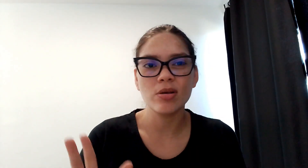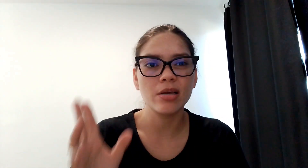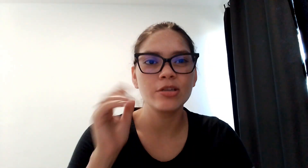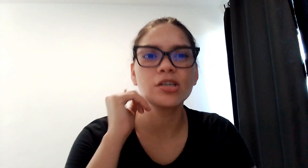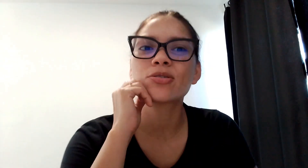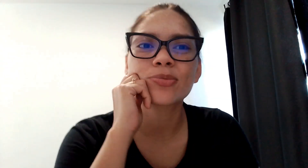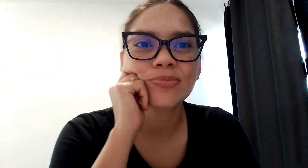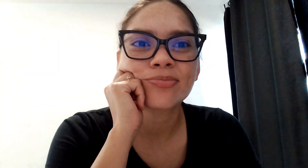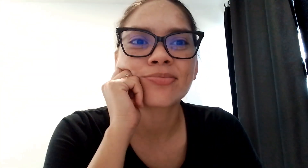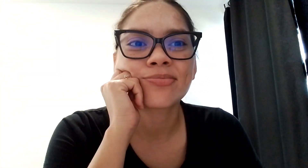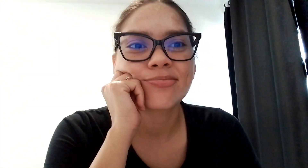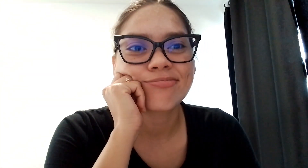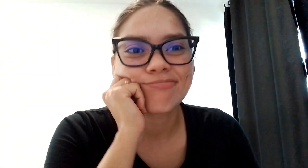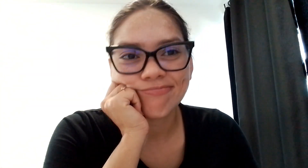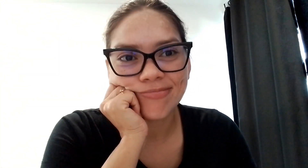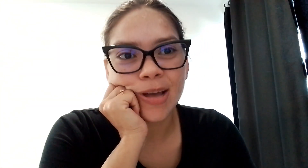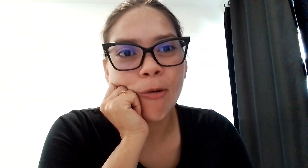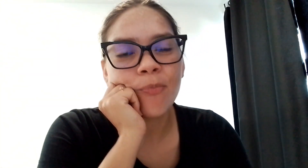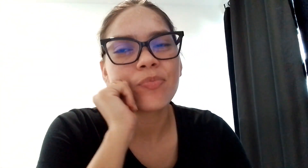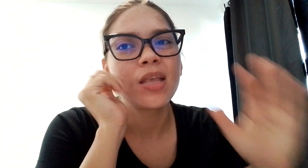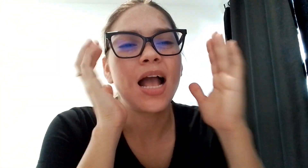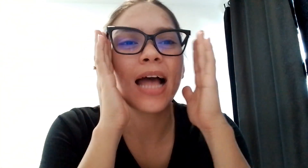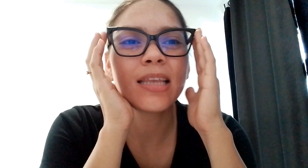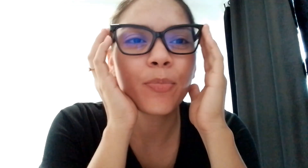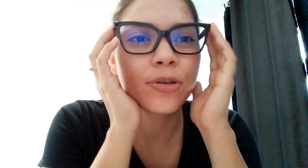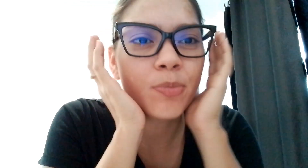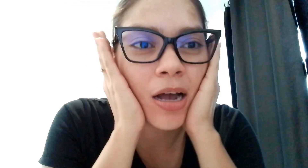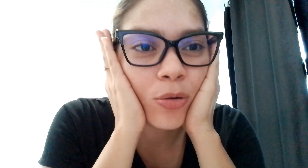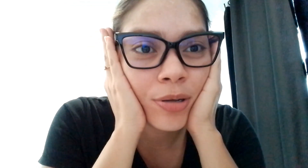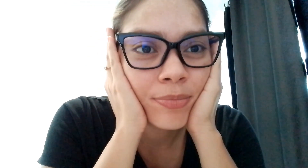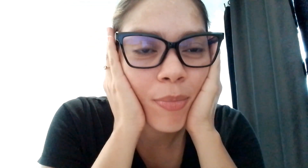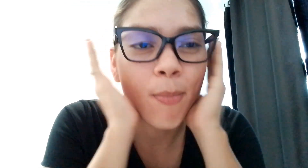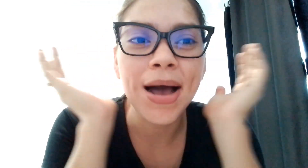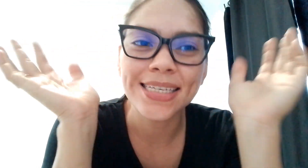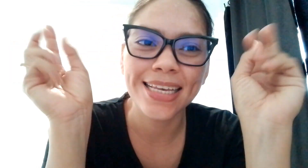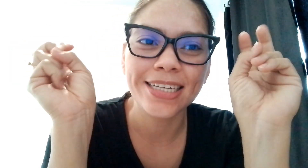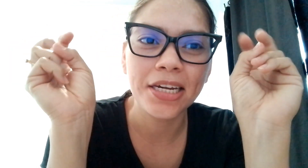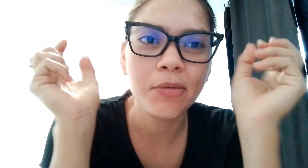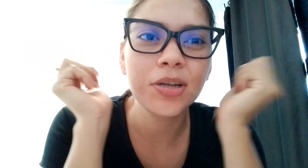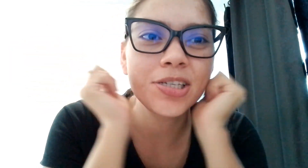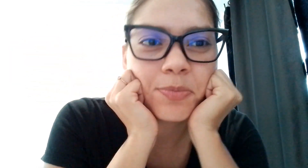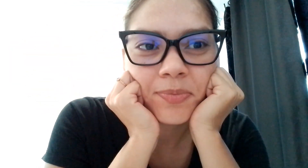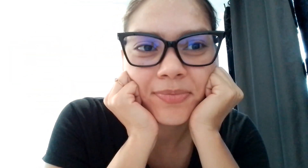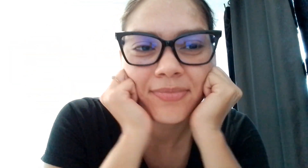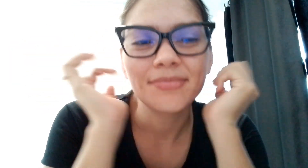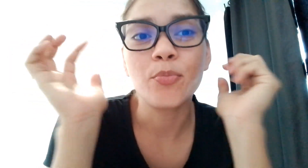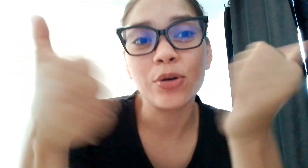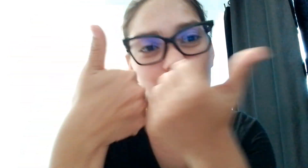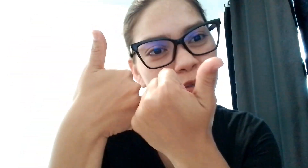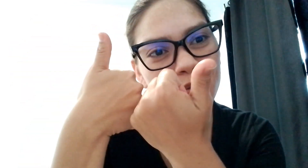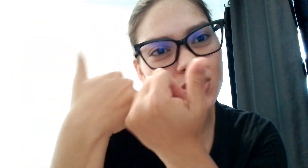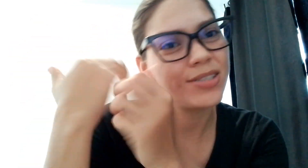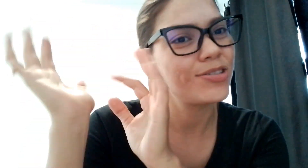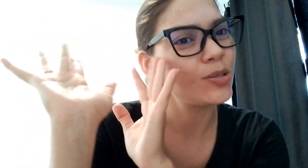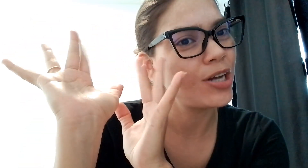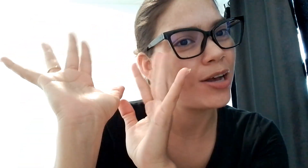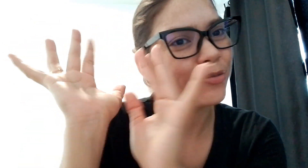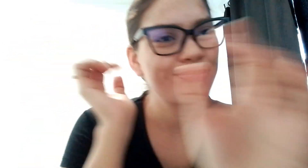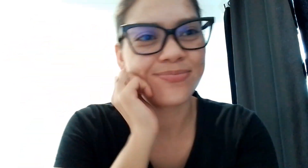basicamente isso. Tá bom? Até a próxima aula básica de Libras. Bons estudos e tchau, tchau!